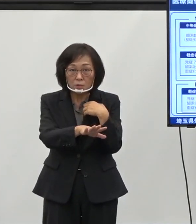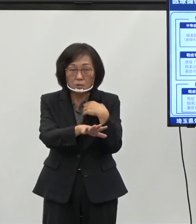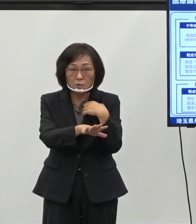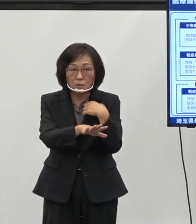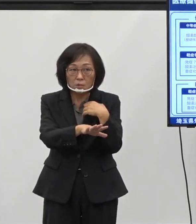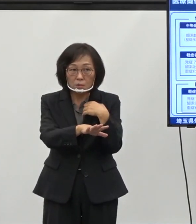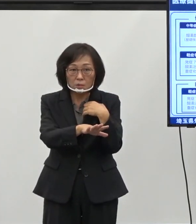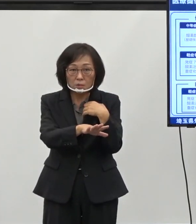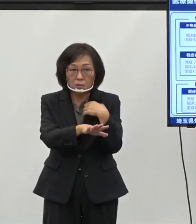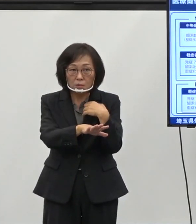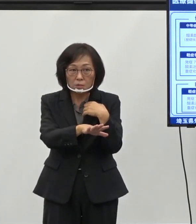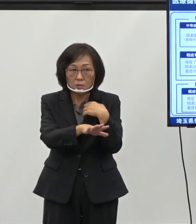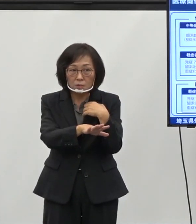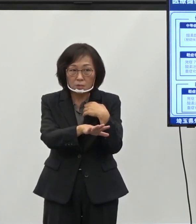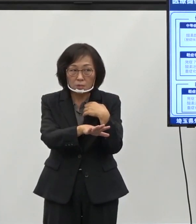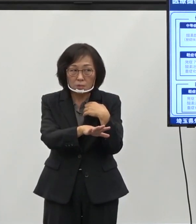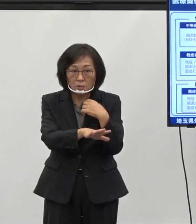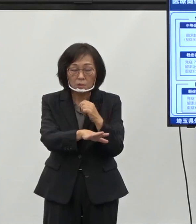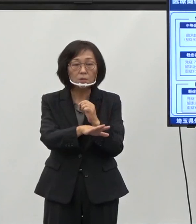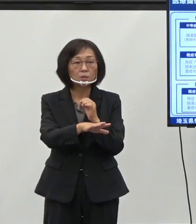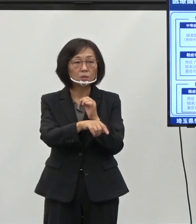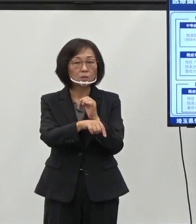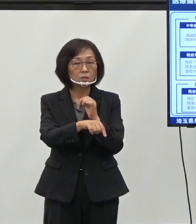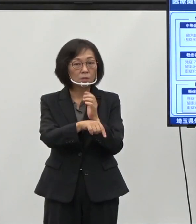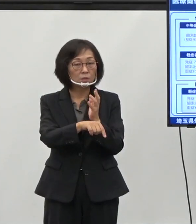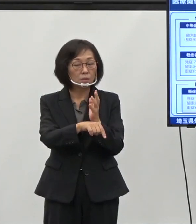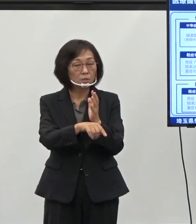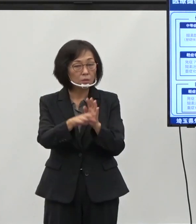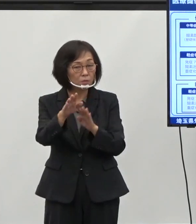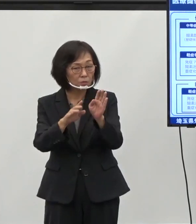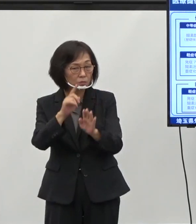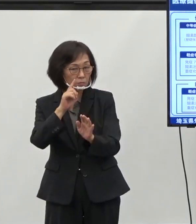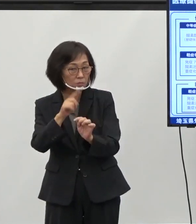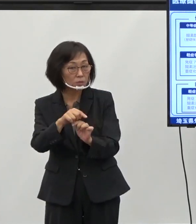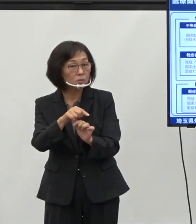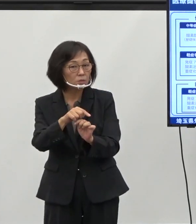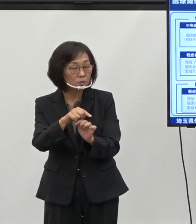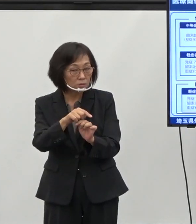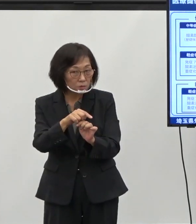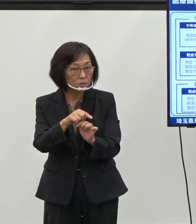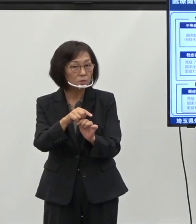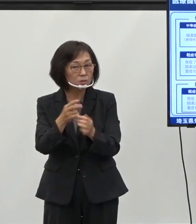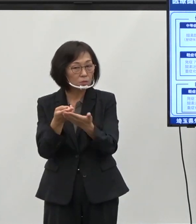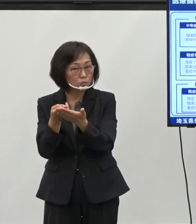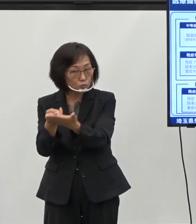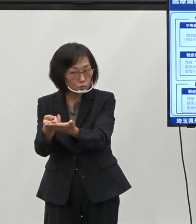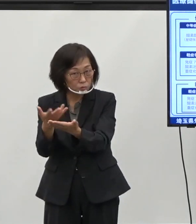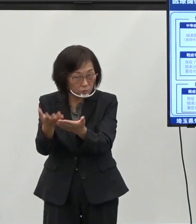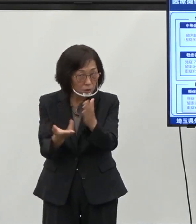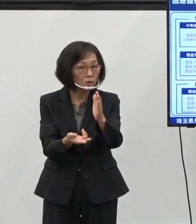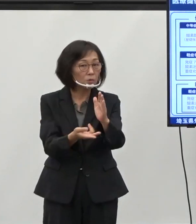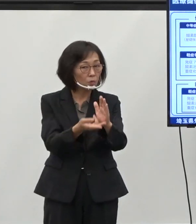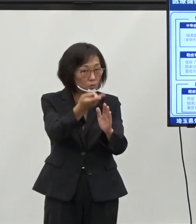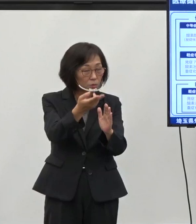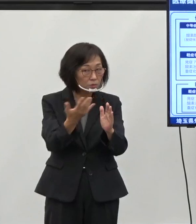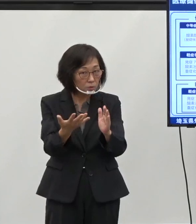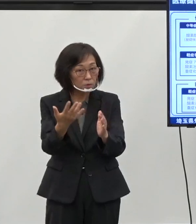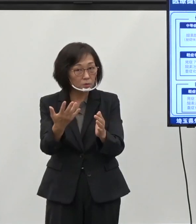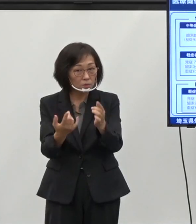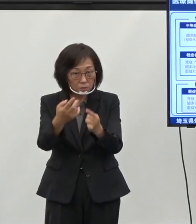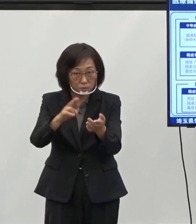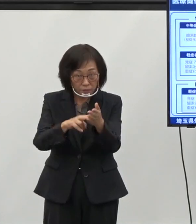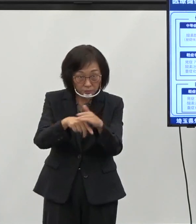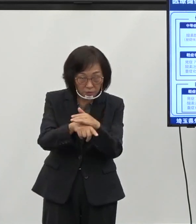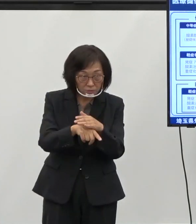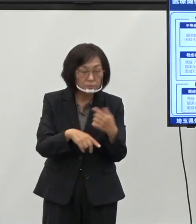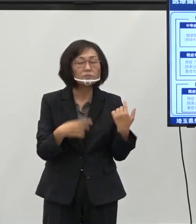を総合的に勘案して必要ならば入院だし、まあ、大丈夫そうだったら酸素療法っていう形っていう。 93以下